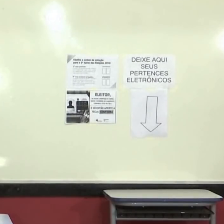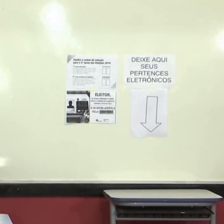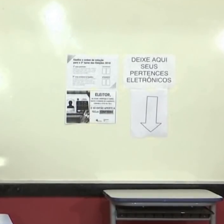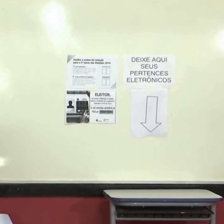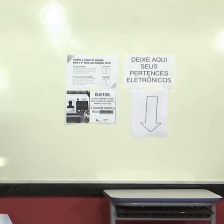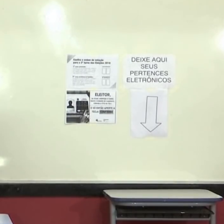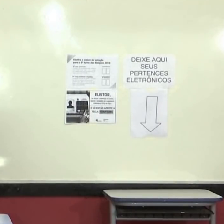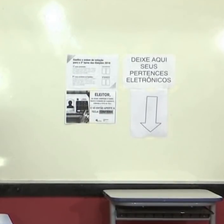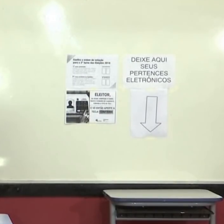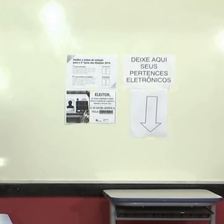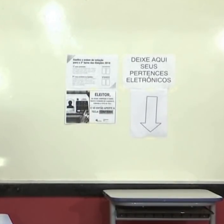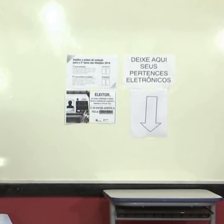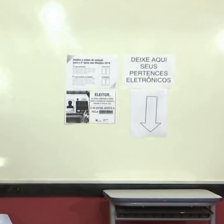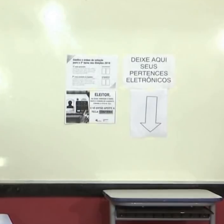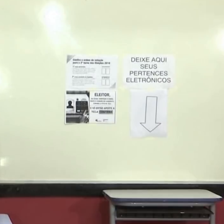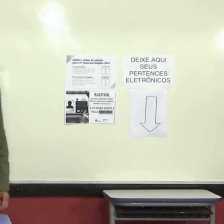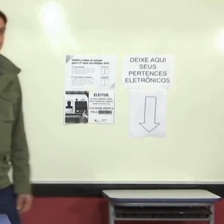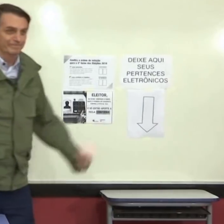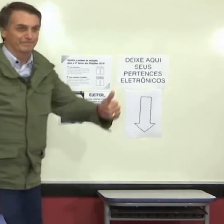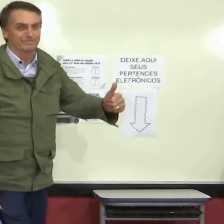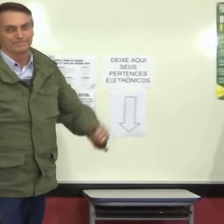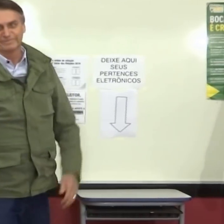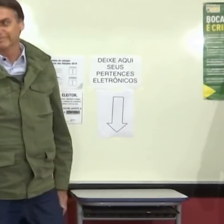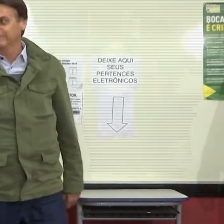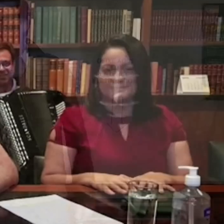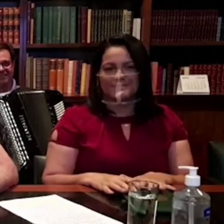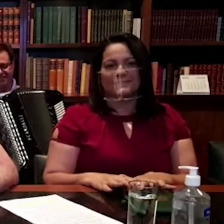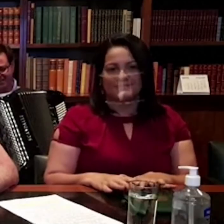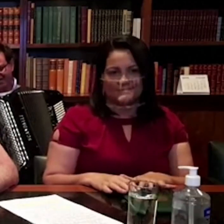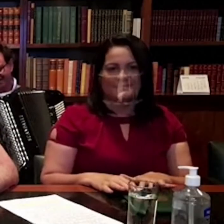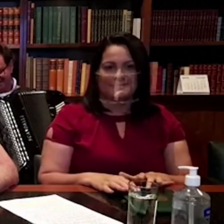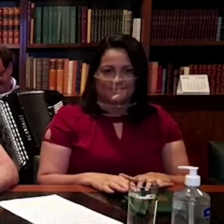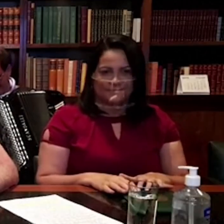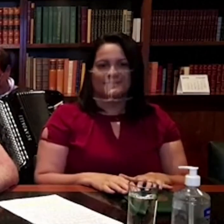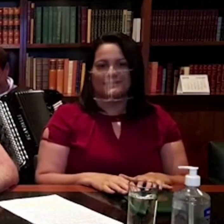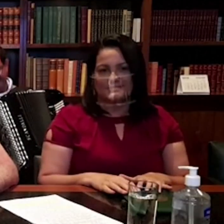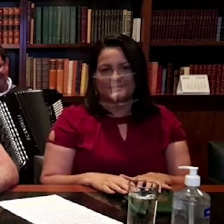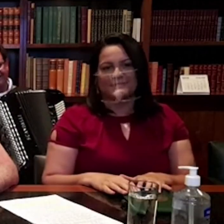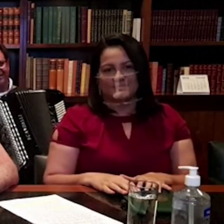Ehefrau Michelle angesteckt. Grund zur Sorge scheint Brasiliens Präsident nicht zu haben.